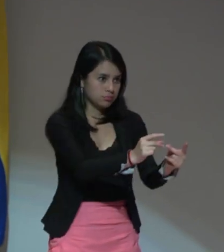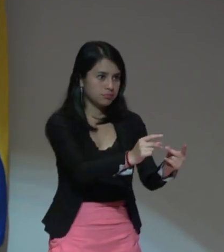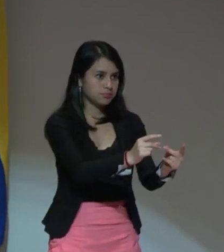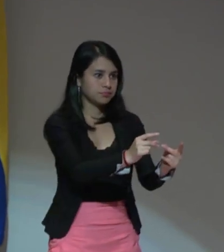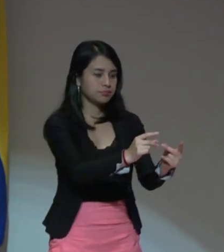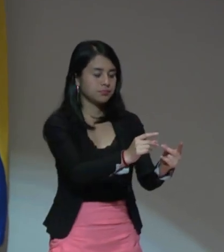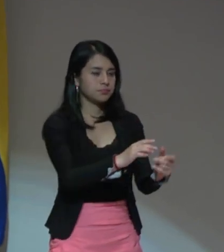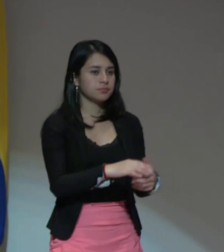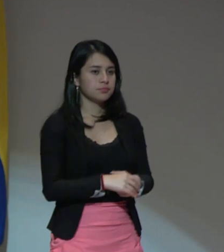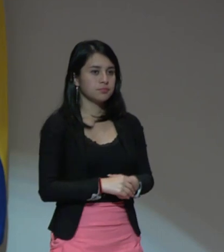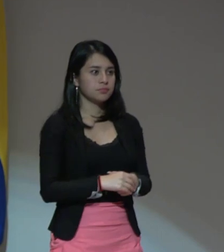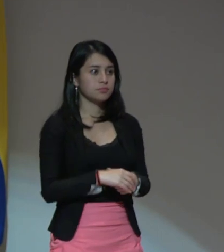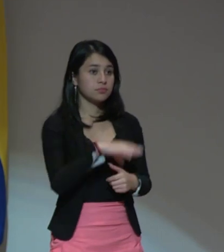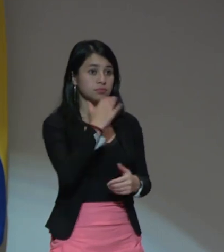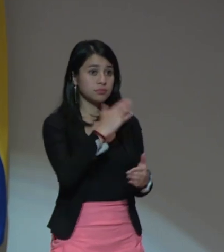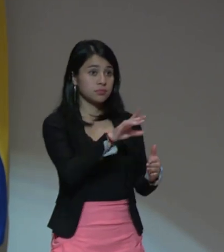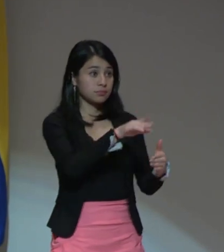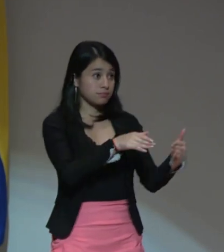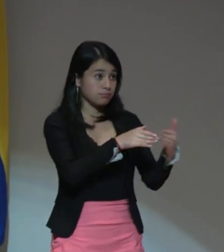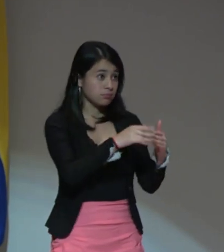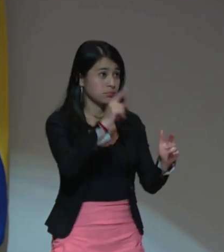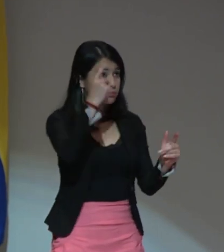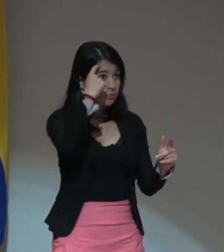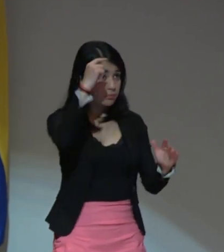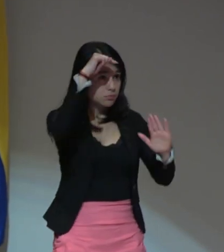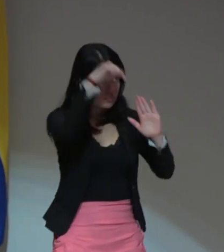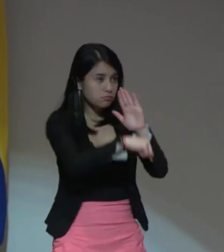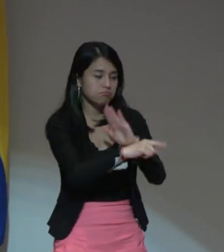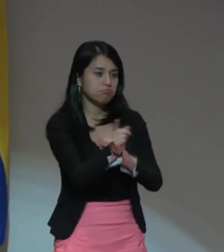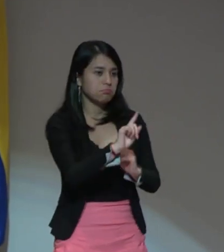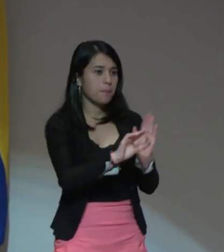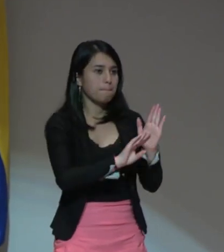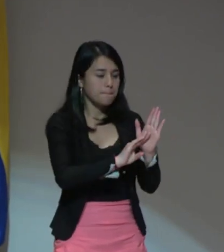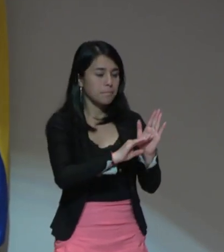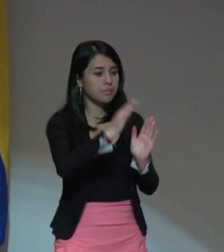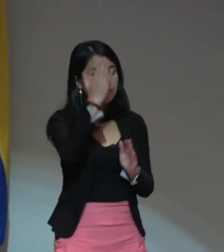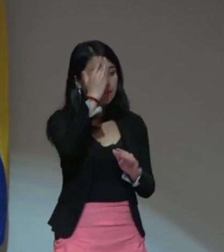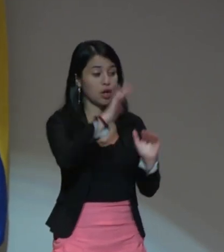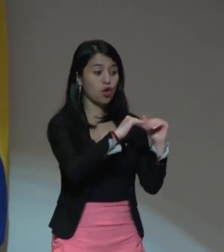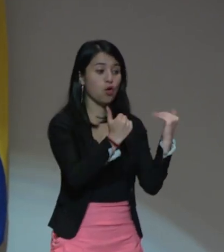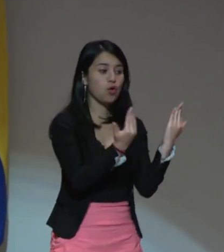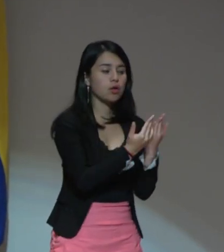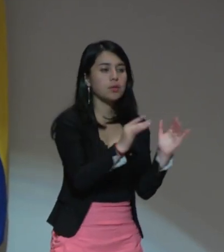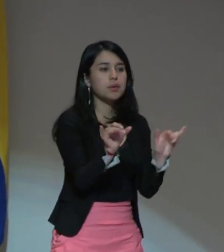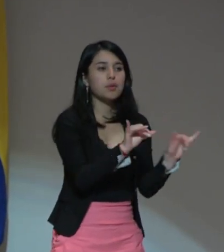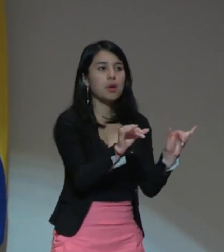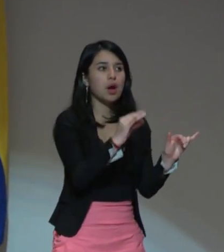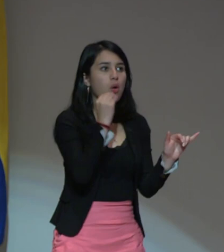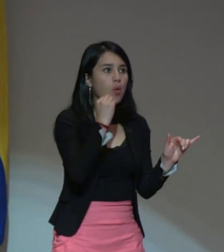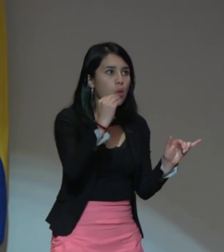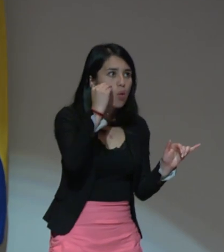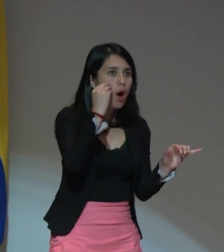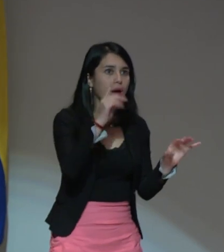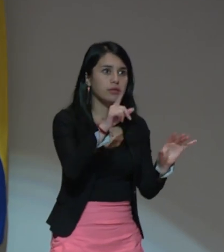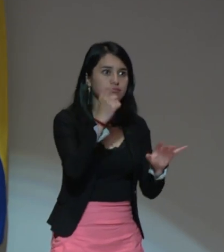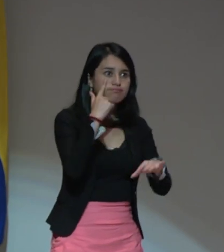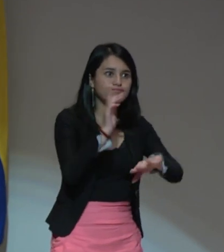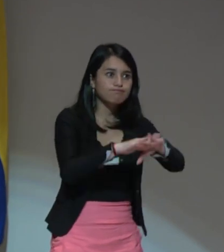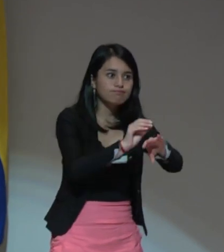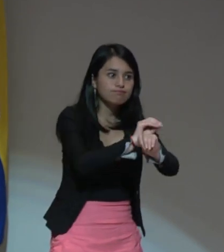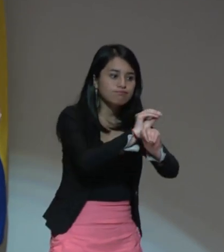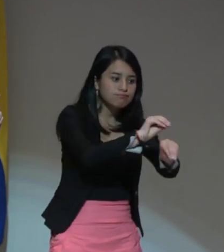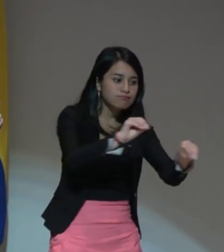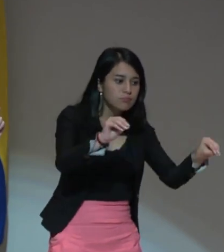impide pensar profundamente. La escuela ya no es el lugar de clarificar los